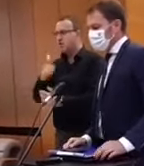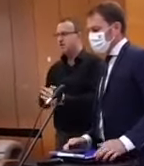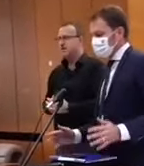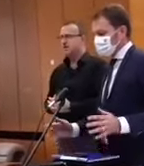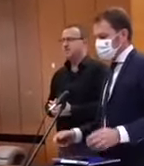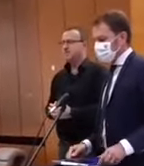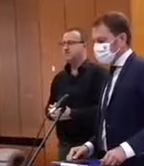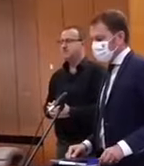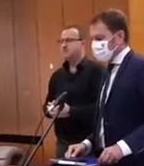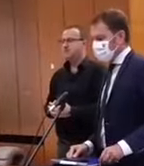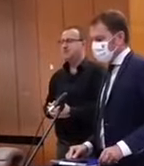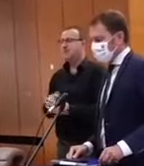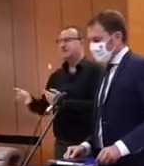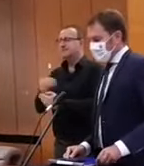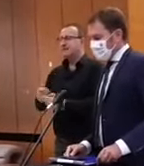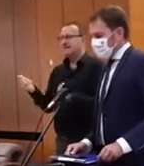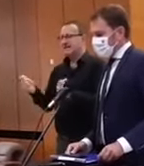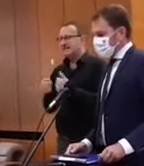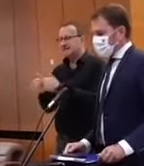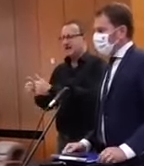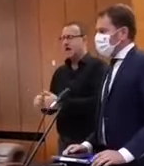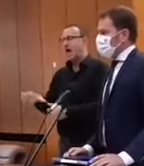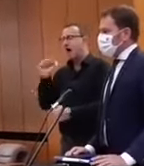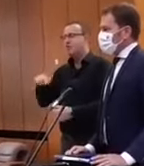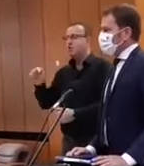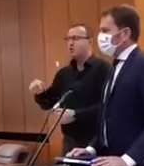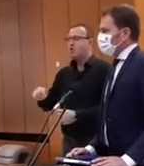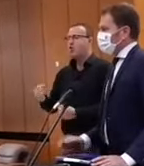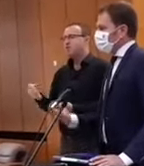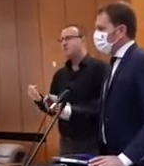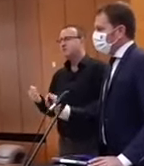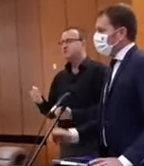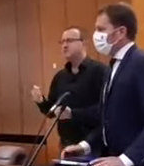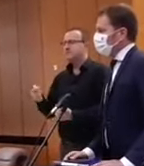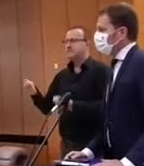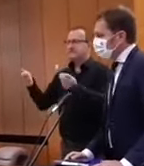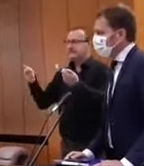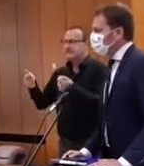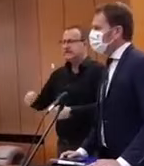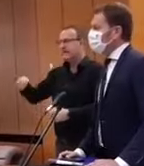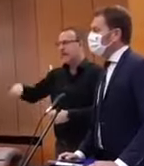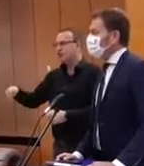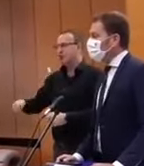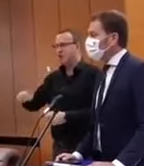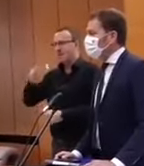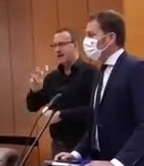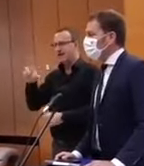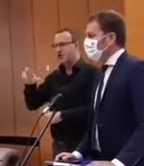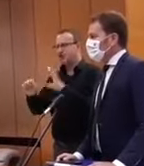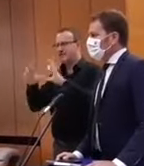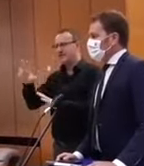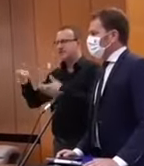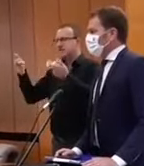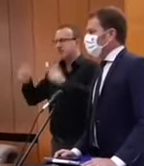spred trestného stíhania, tak aby sme ho nejakým spôsobom zakonzervovali v rámci niekde do skrinky a nepoužívali